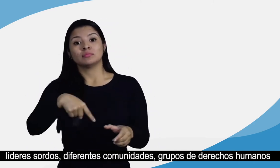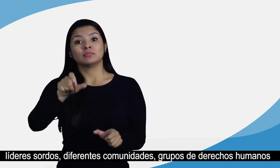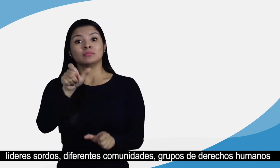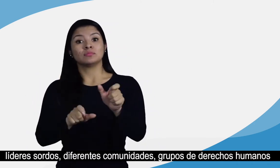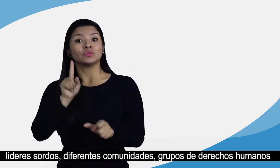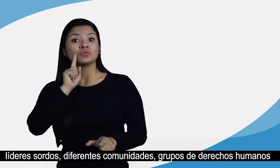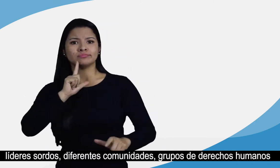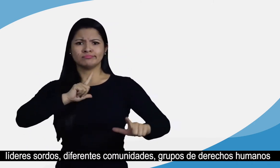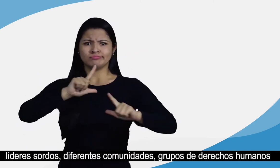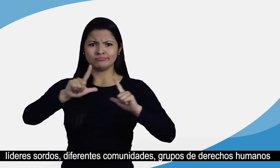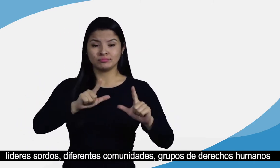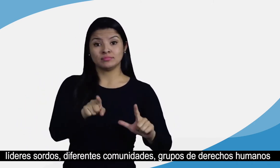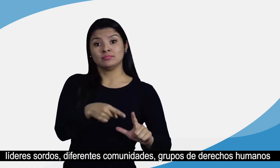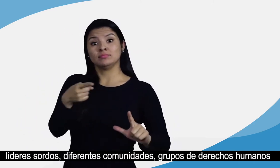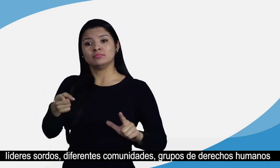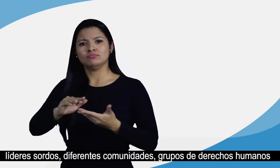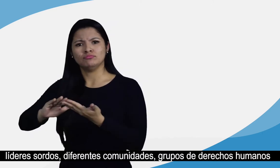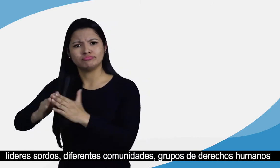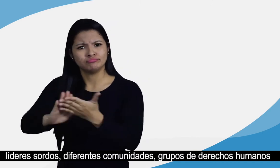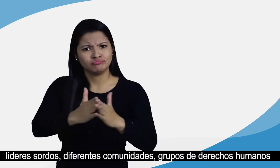diferentes comunidades, grupos de derechos humanos